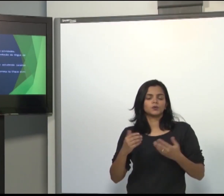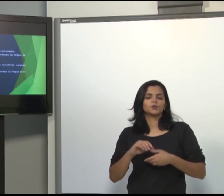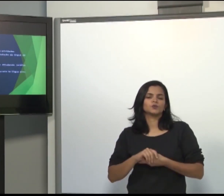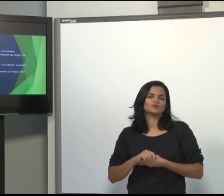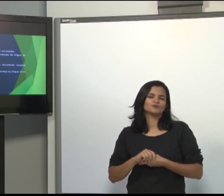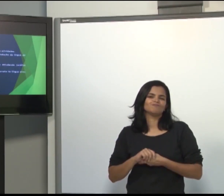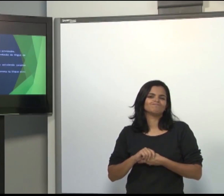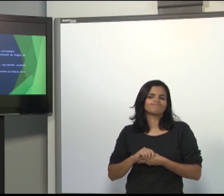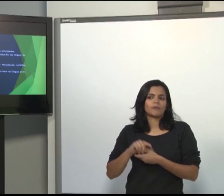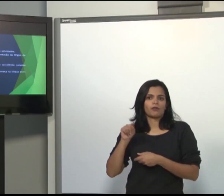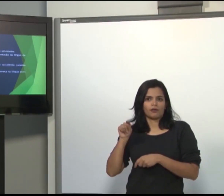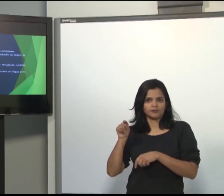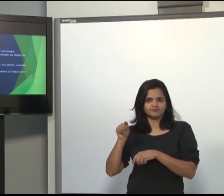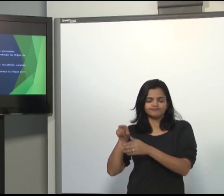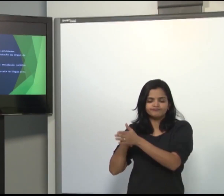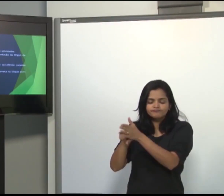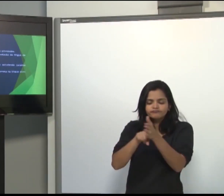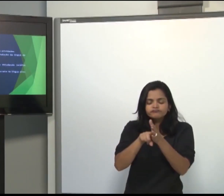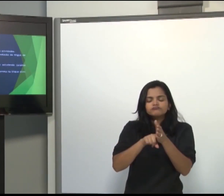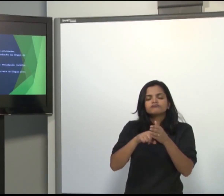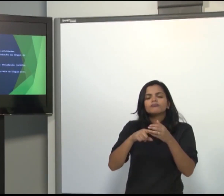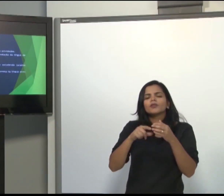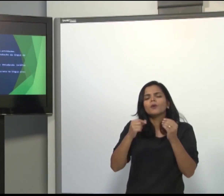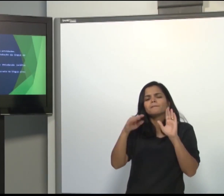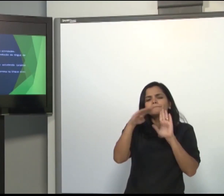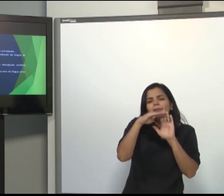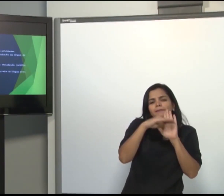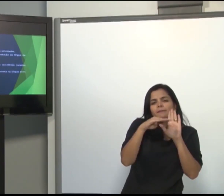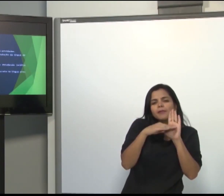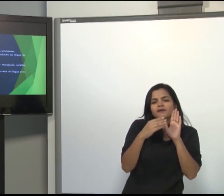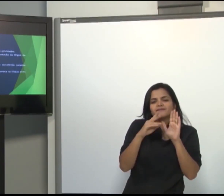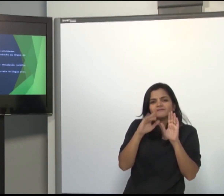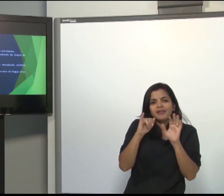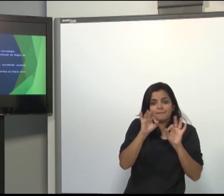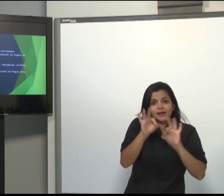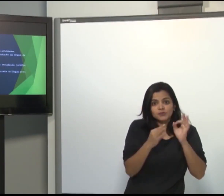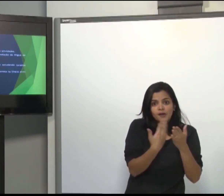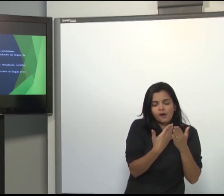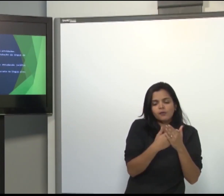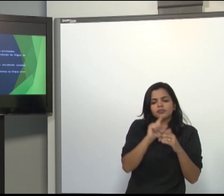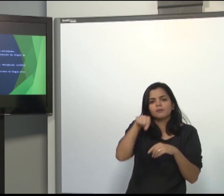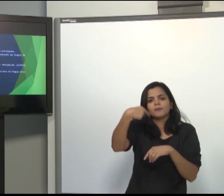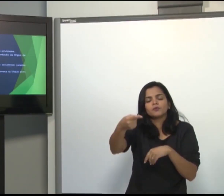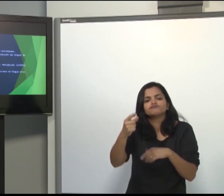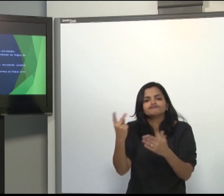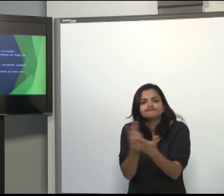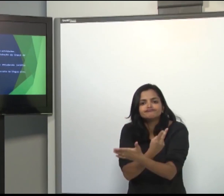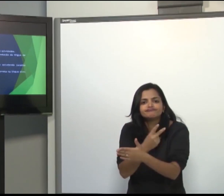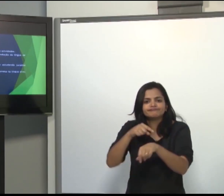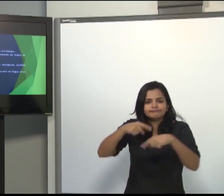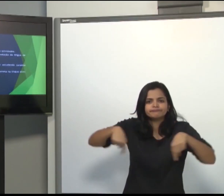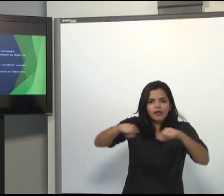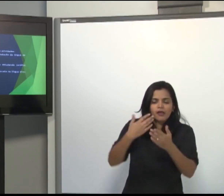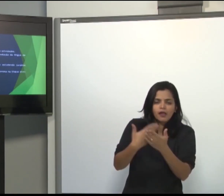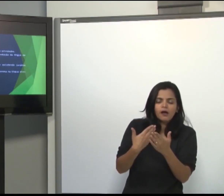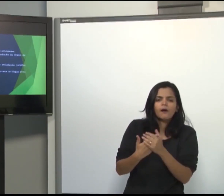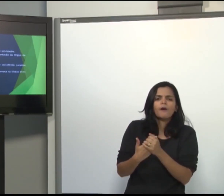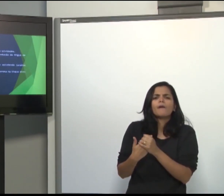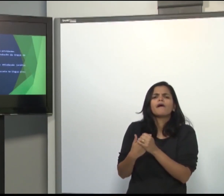Então, pesquisas são feitas a respeito desse planejamento da aula. Então, percebam,